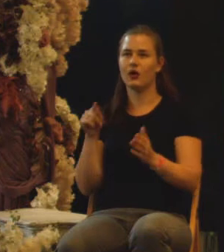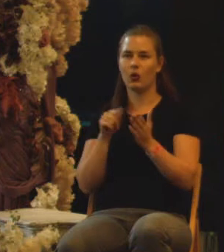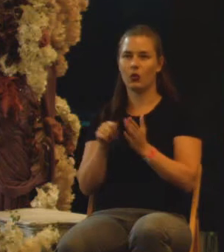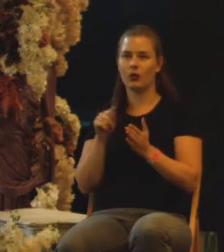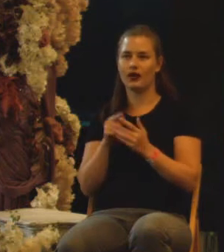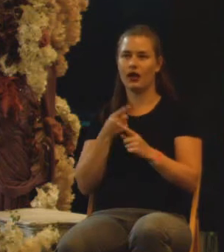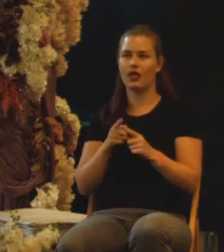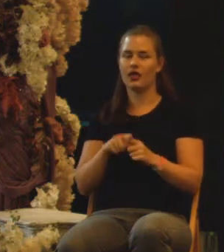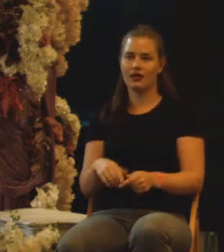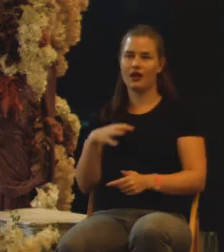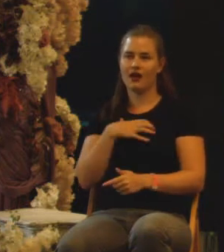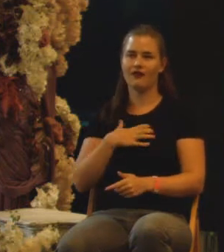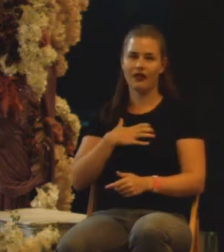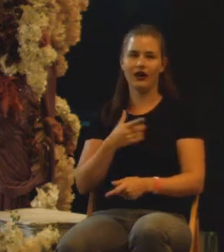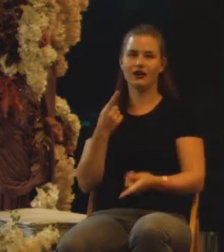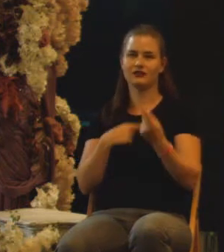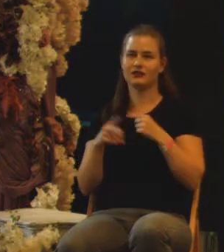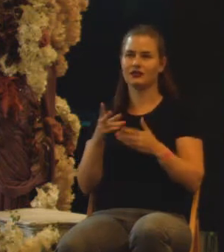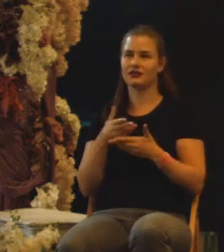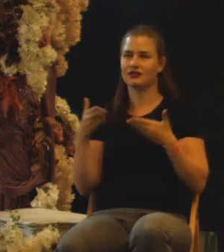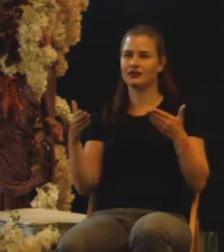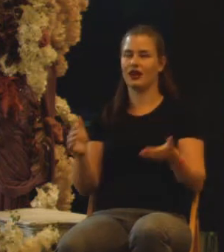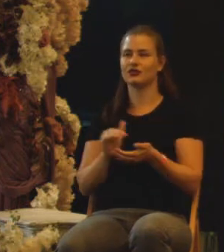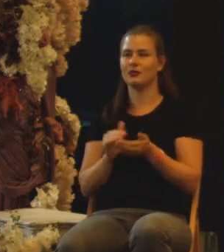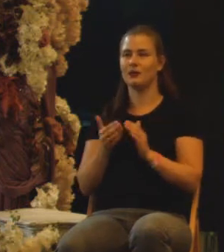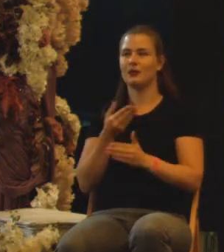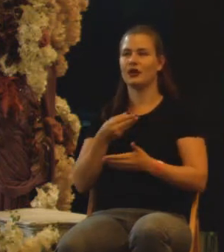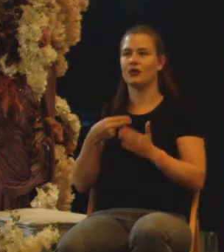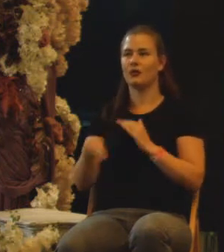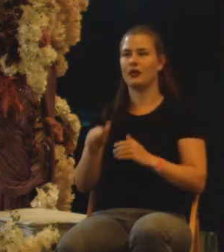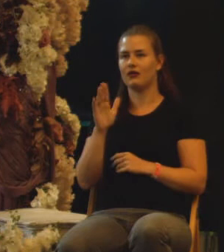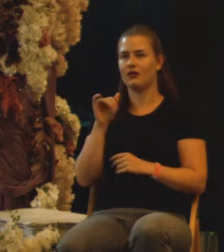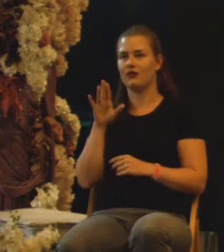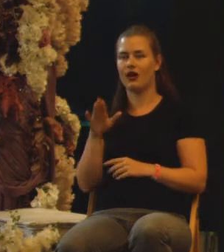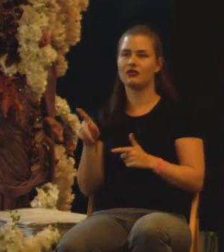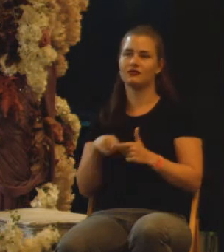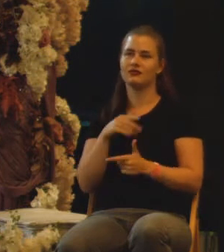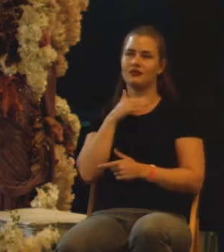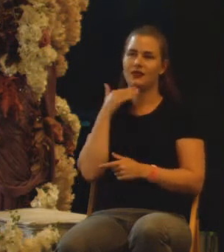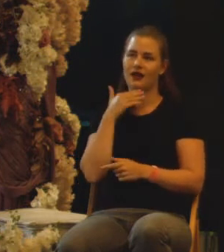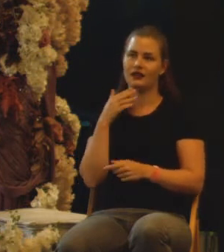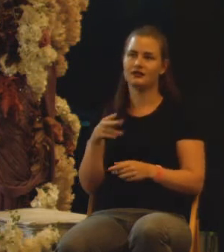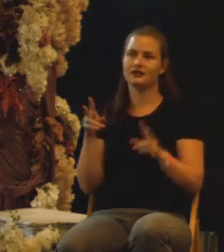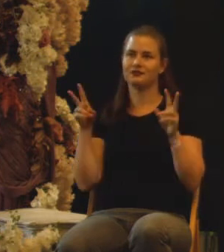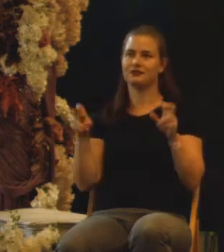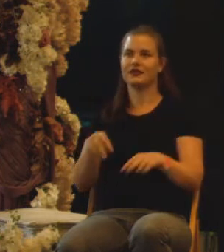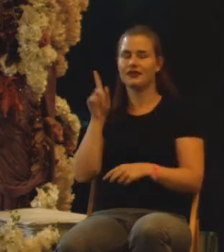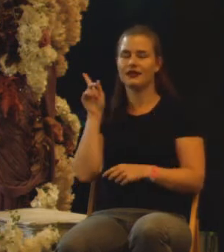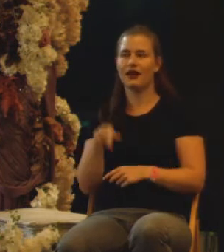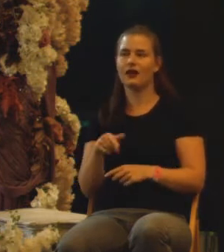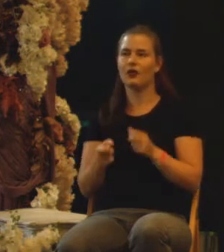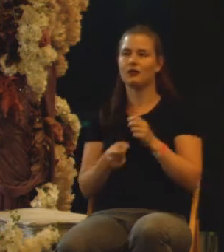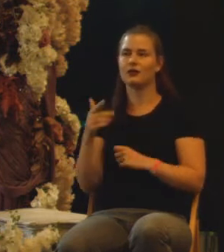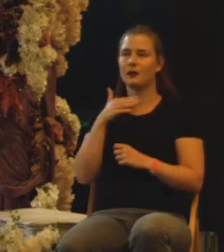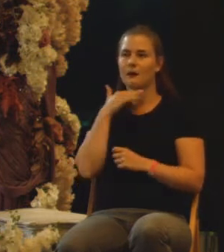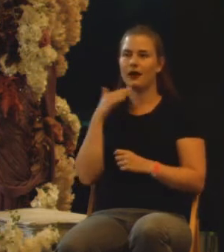важно. Возвращаемся к нашим котлетам. Мы купили фарш или мясо, типа мы знаем, откуда мясо.